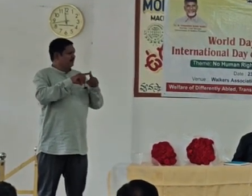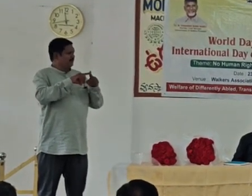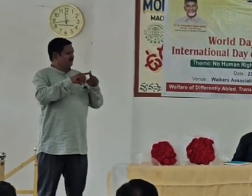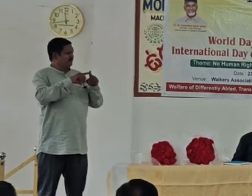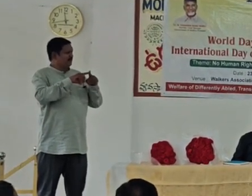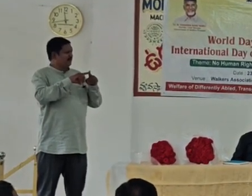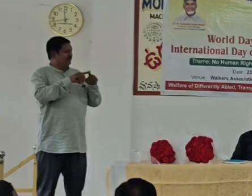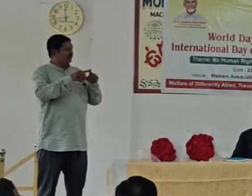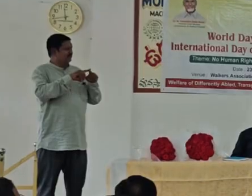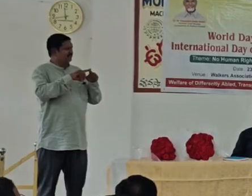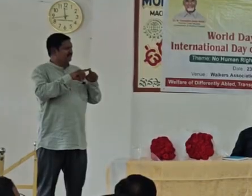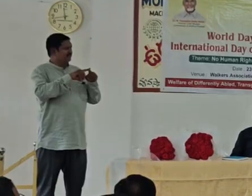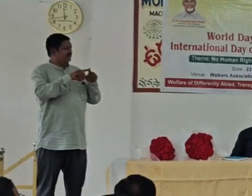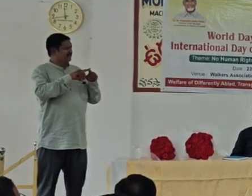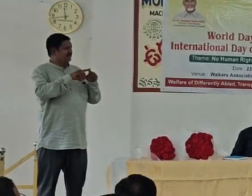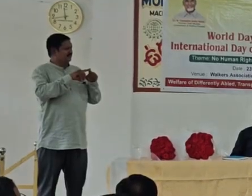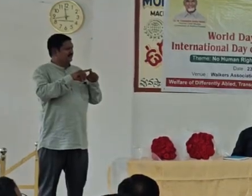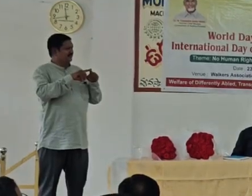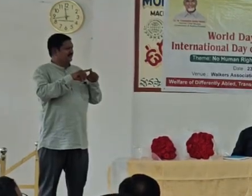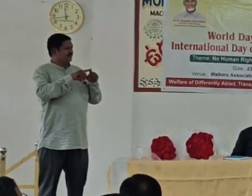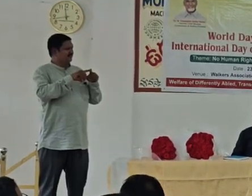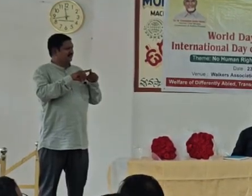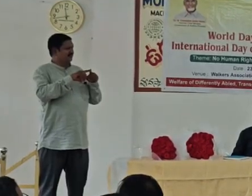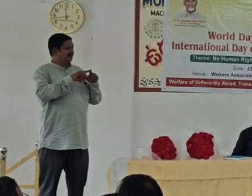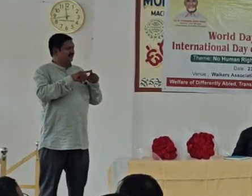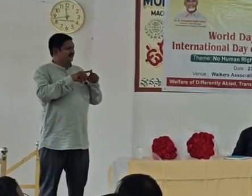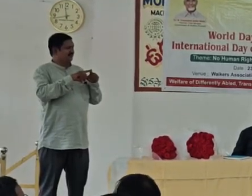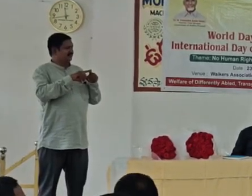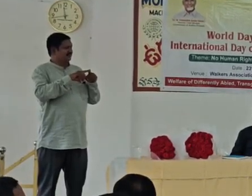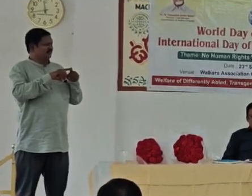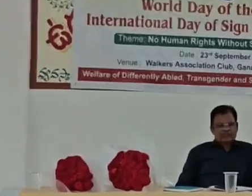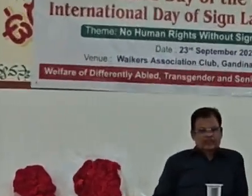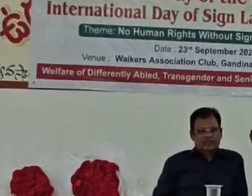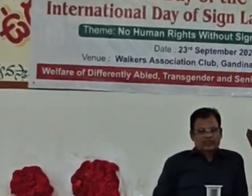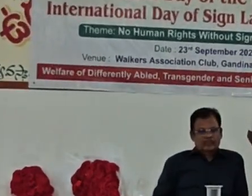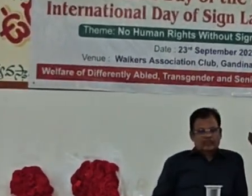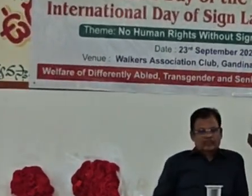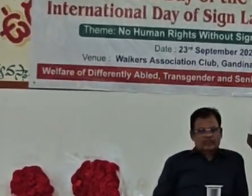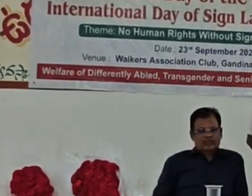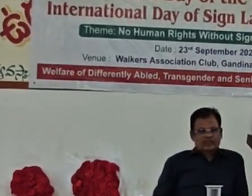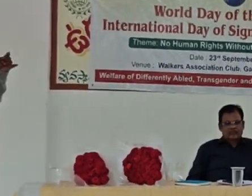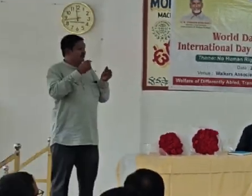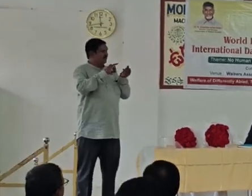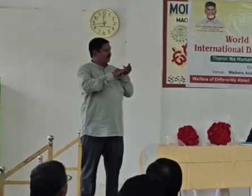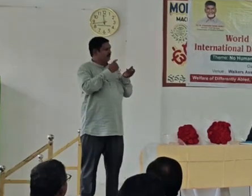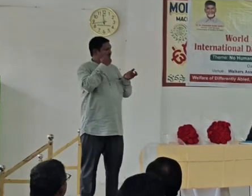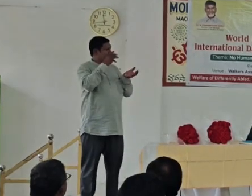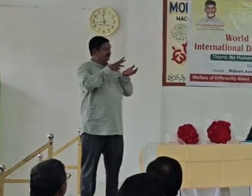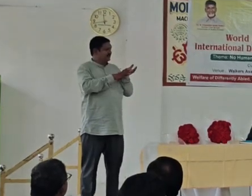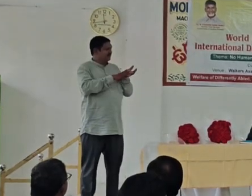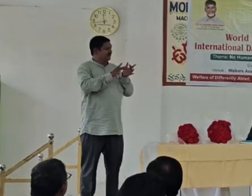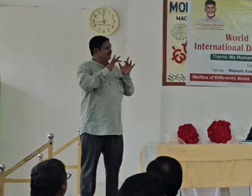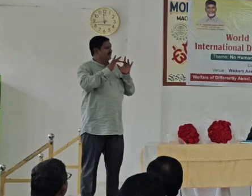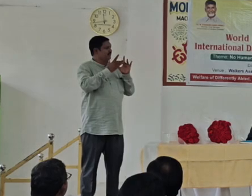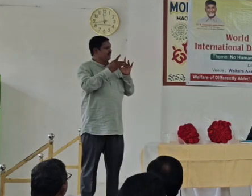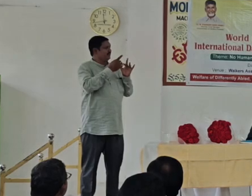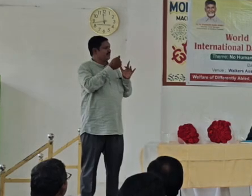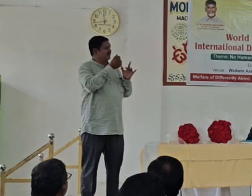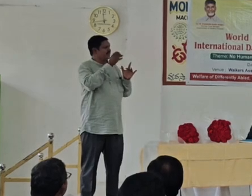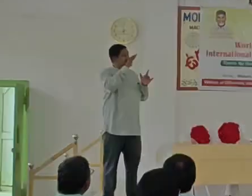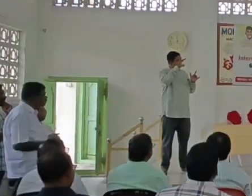అలానే బదిలీలకు కూడా అందరికీ ఇప్పుడు ఫోన్లు అనేది పంపిణీ చేస్తున్నారు కాబట్టి మాకు చాలా సంతోషంగా ఉంది.